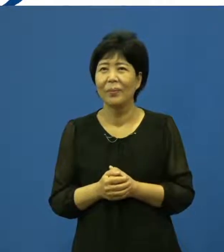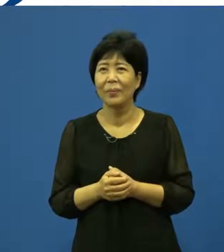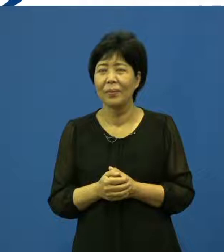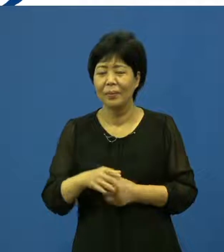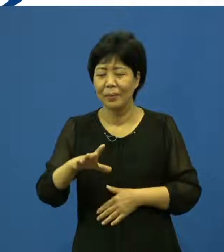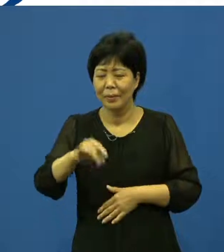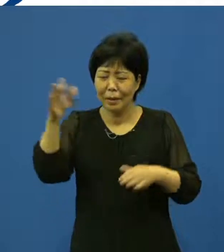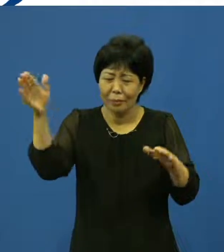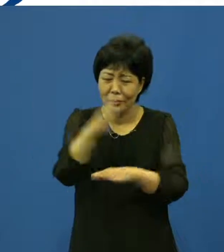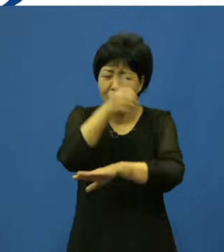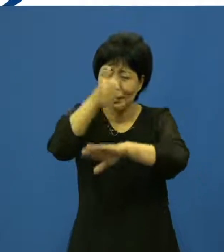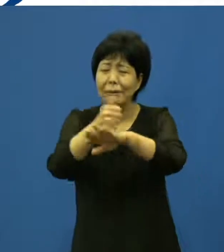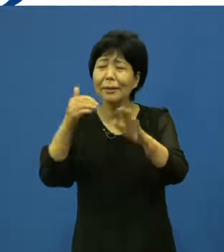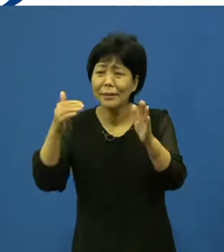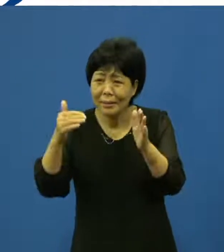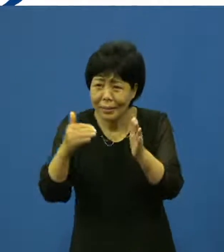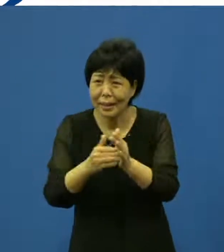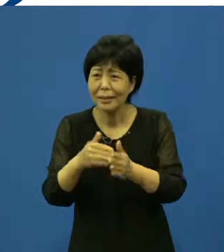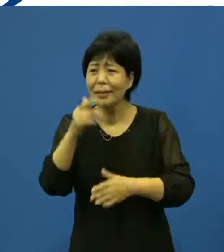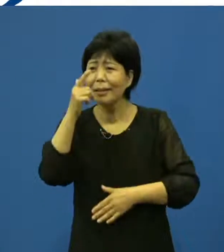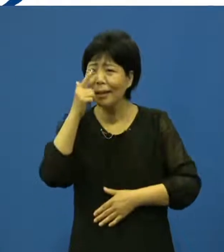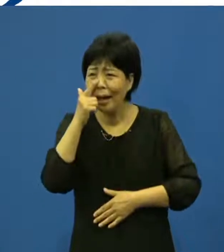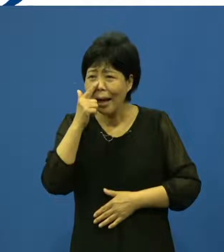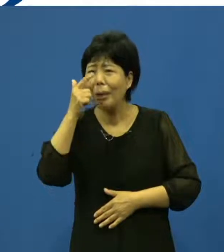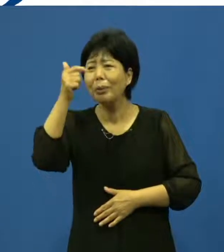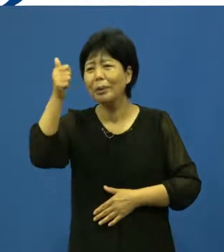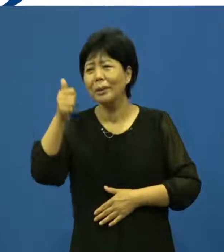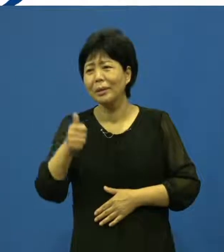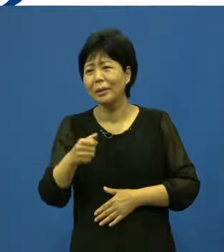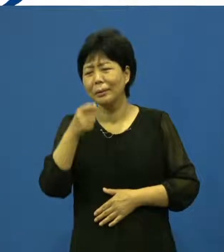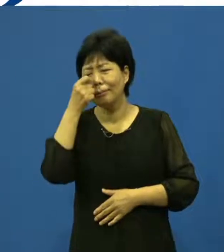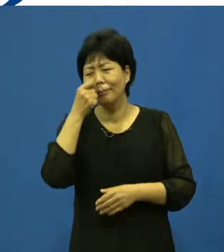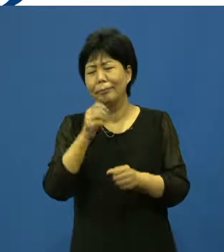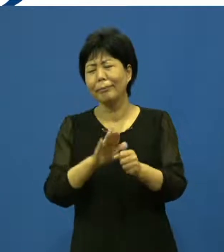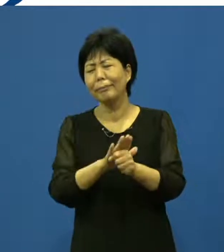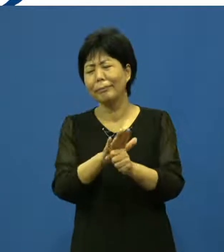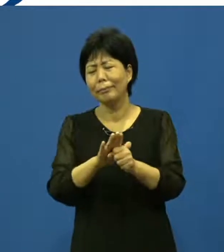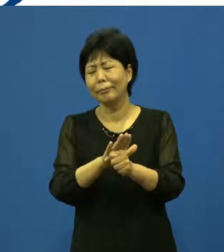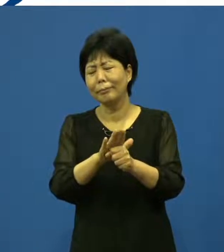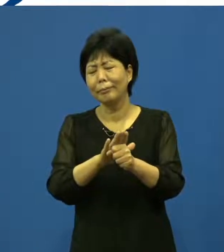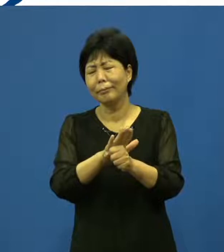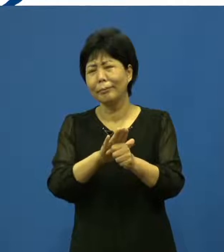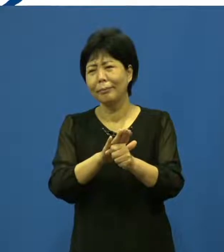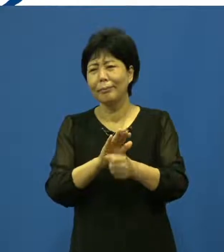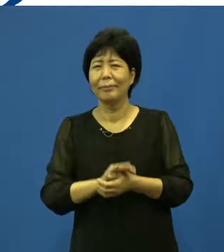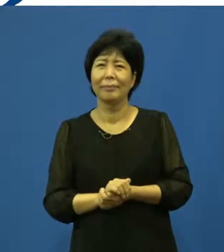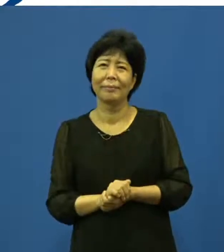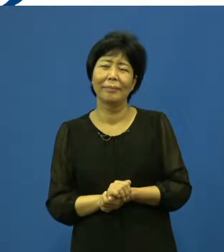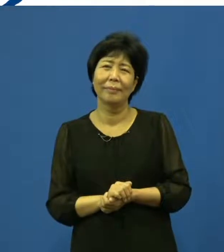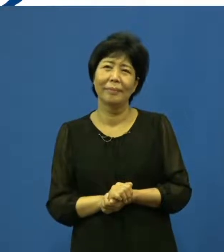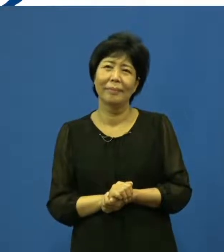처음부터 끝까지 이건 아버지가 너무 과분해 보여요. 어떻게 저렇게까지 할 필요가 있나?